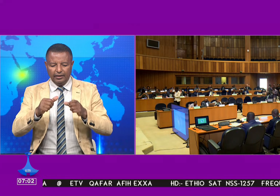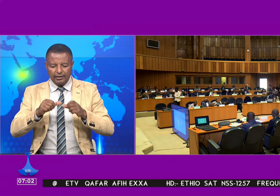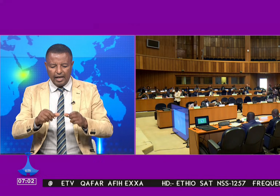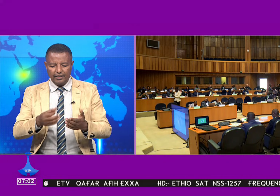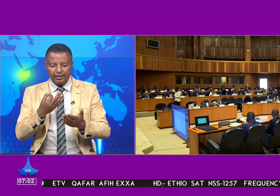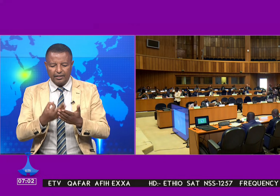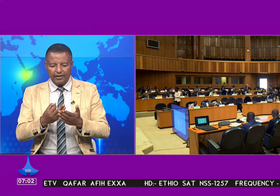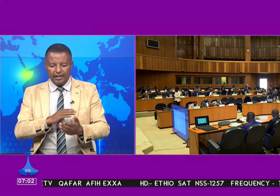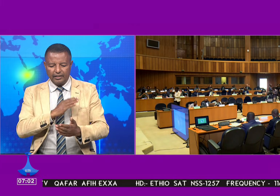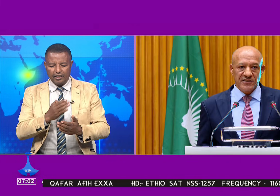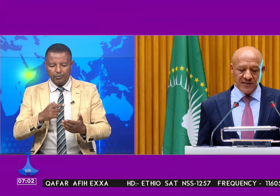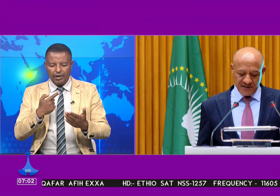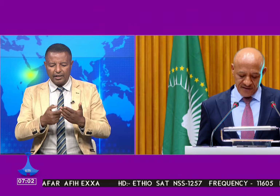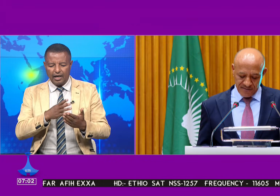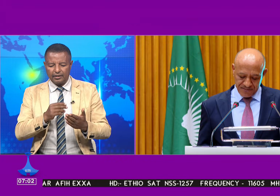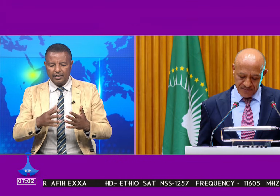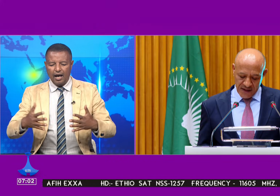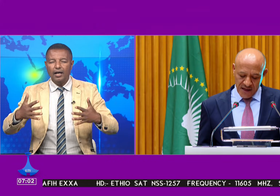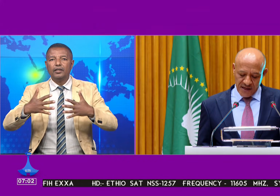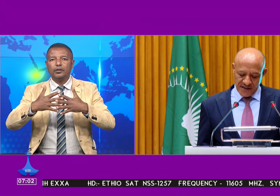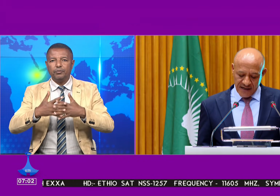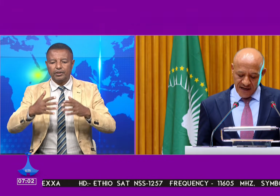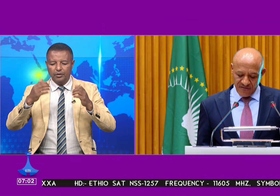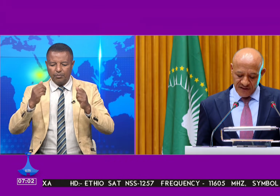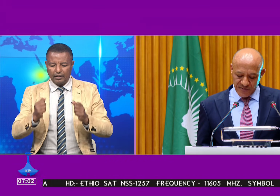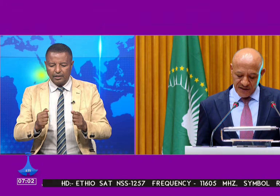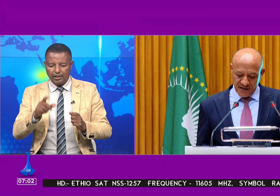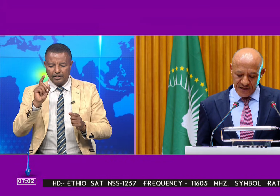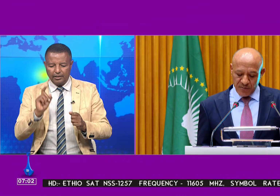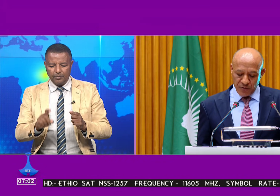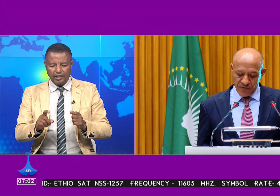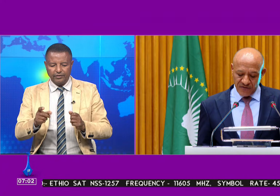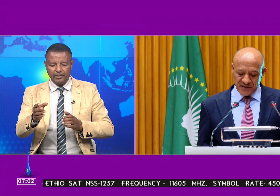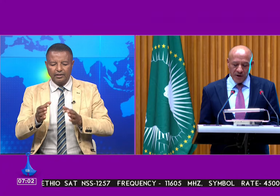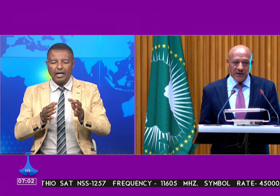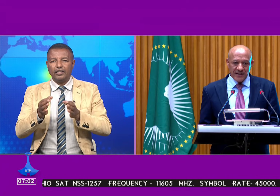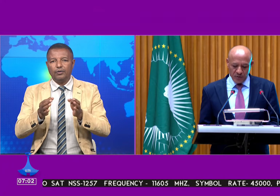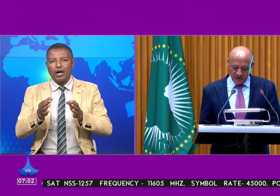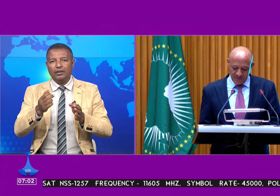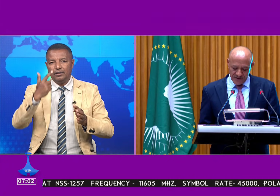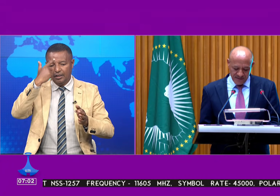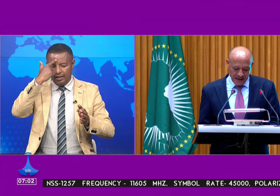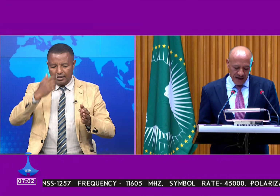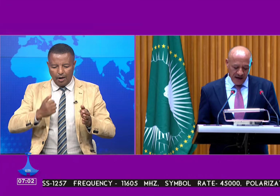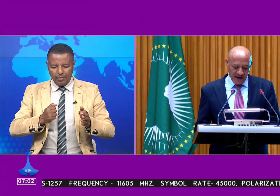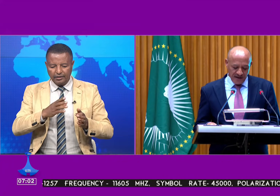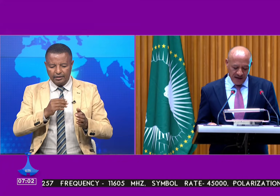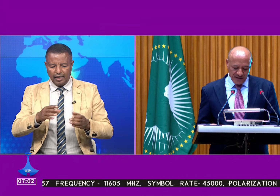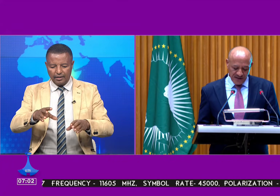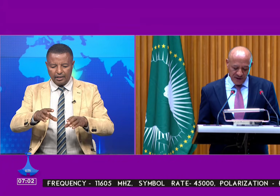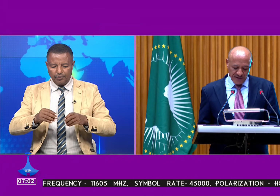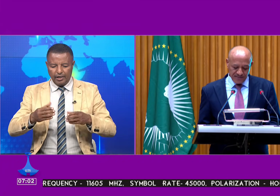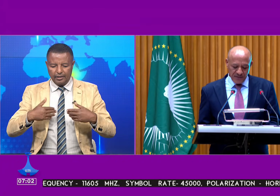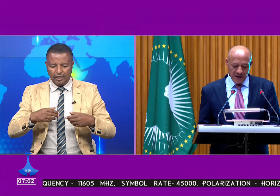መገንባት፣ ዘላቂ የፋይናንስ አቅም ማረጋገጥና ትብብርን ማጠናከር እንደሚያስፈልግ አሳስበዋል። ታማኝ